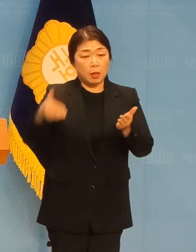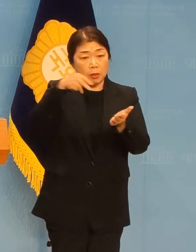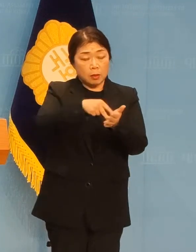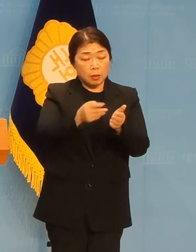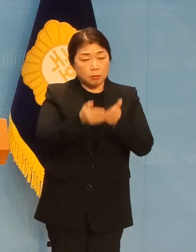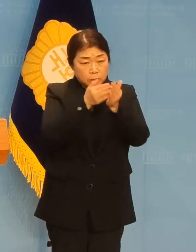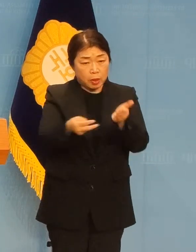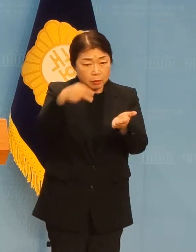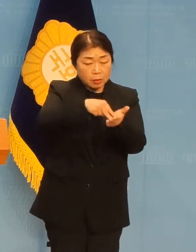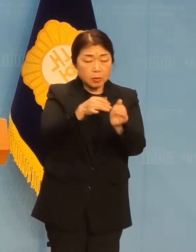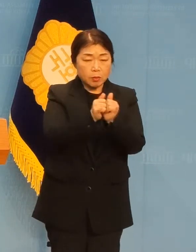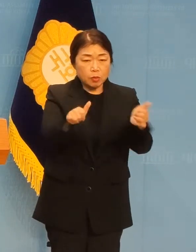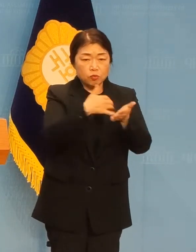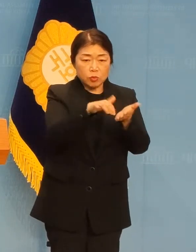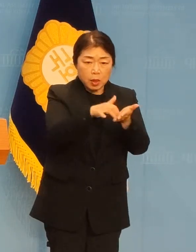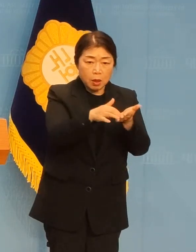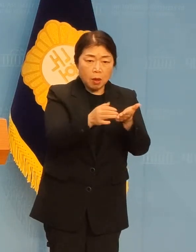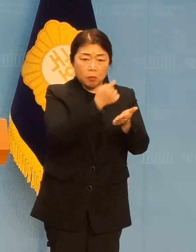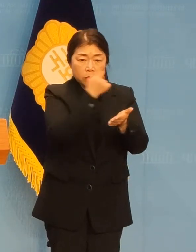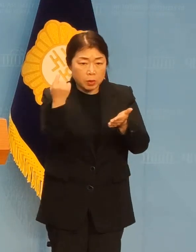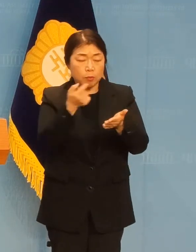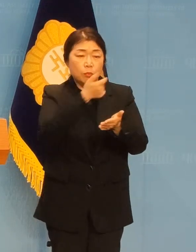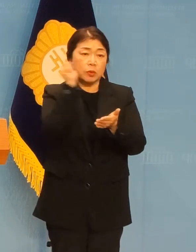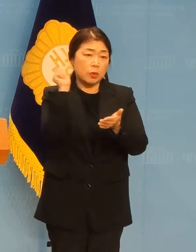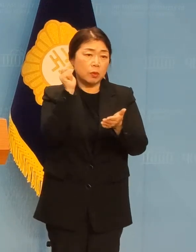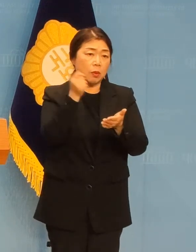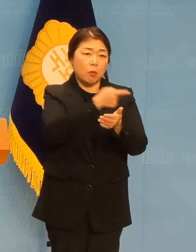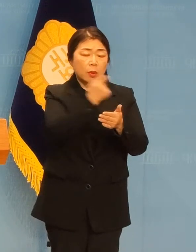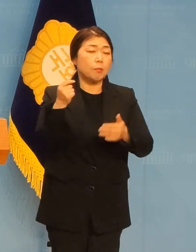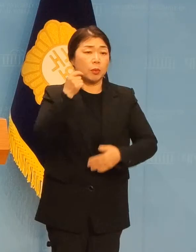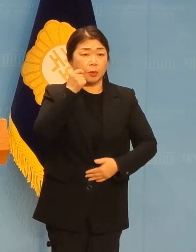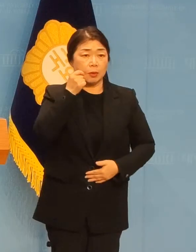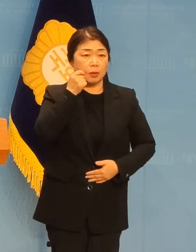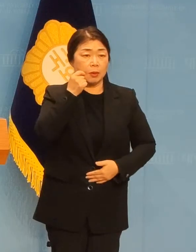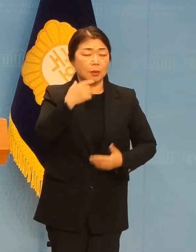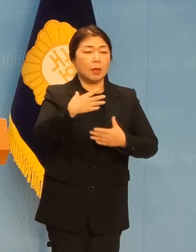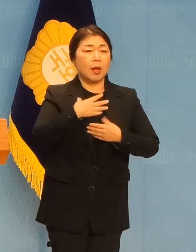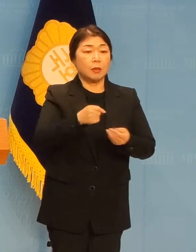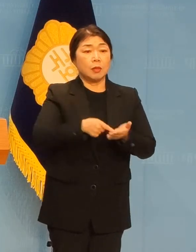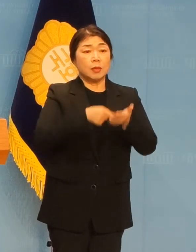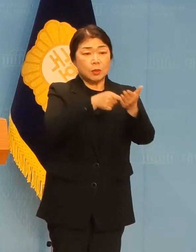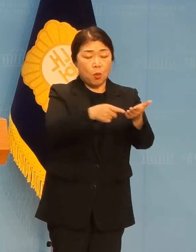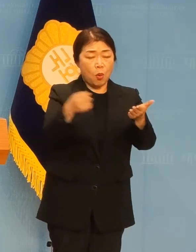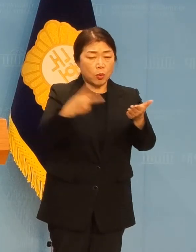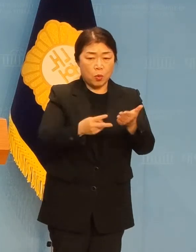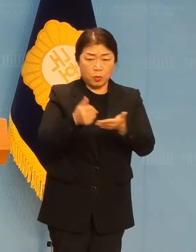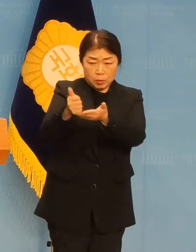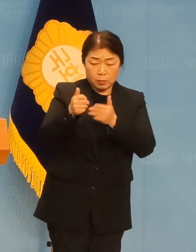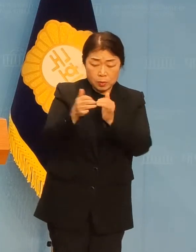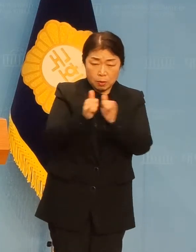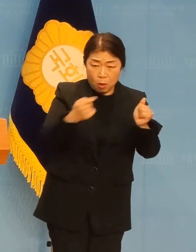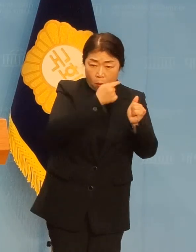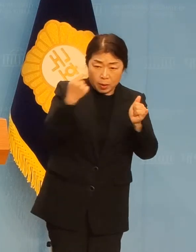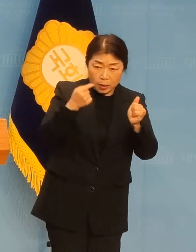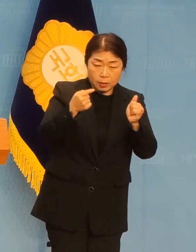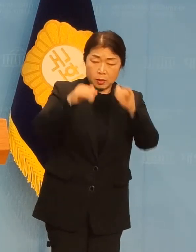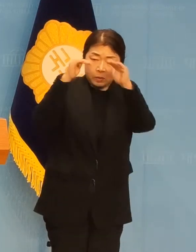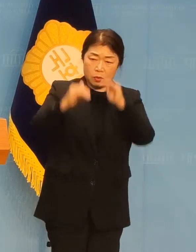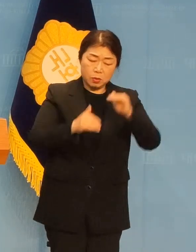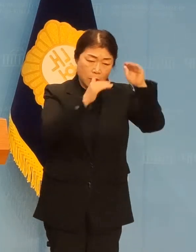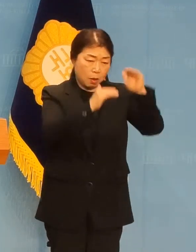한강버스에 대한 행정안전부의 안전점검에서 승선 신고와 승객 확인 절차가